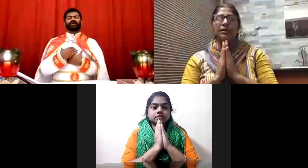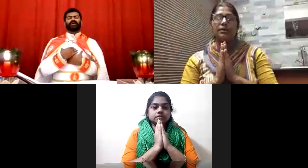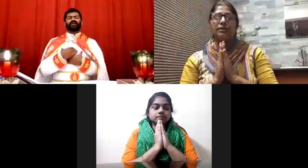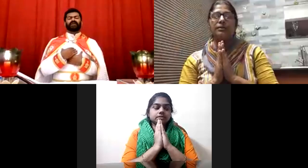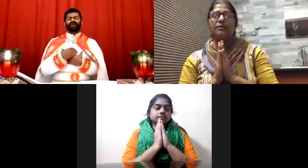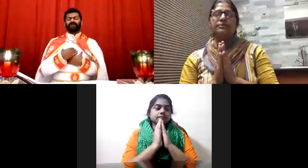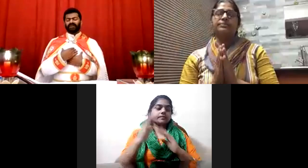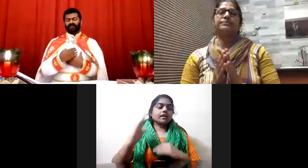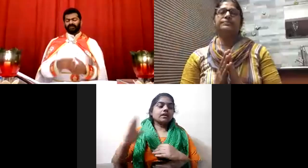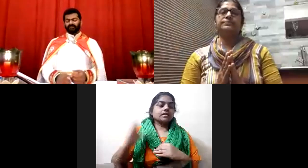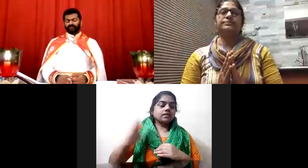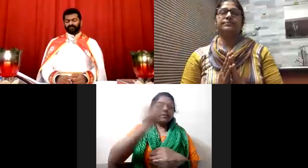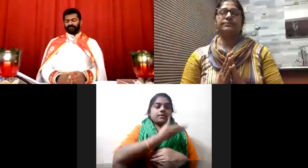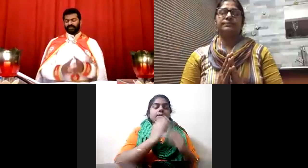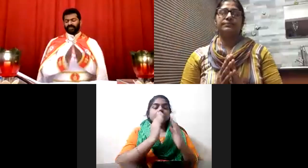കേൾക്കണമേ.